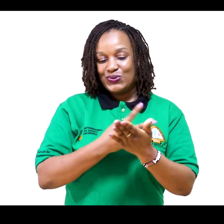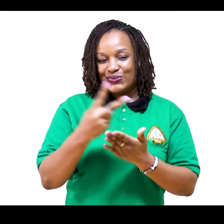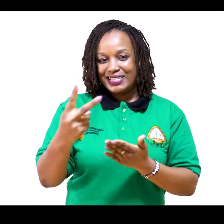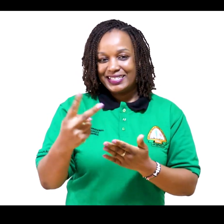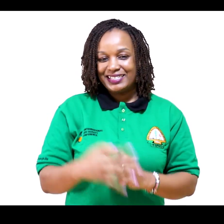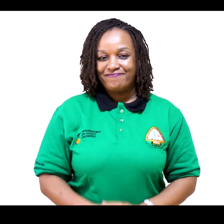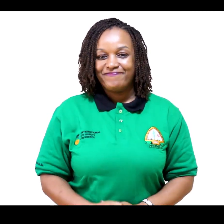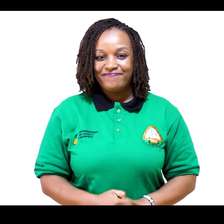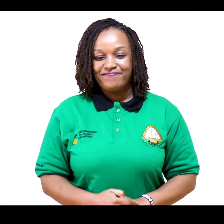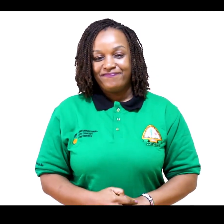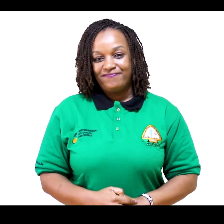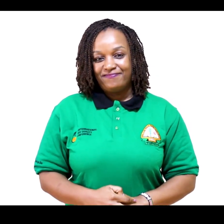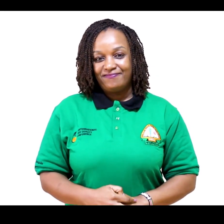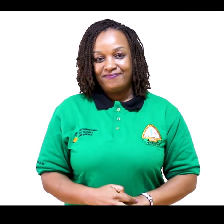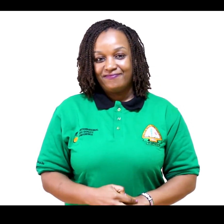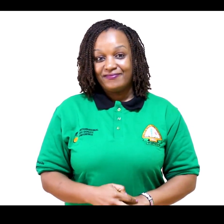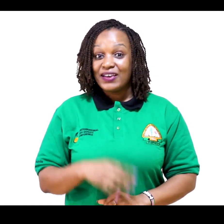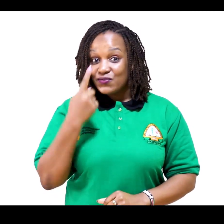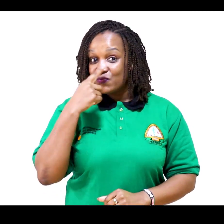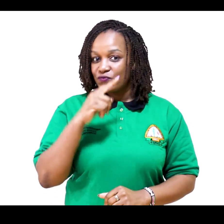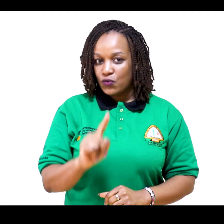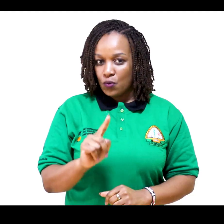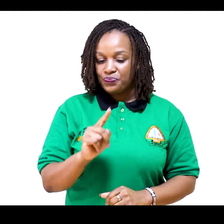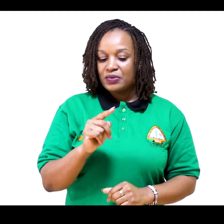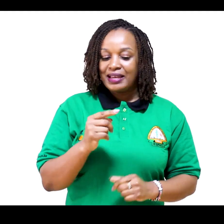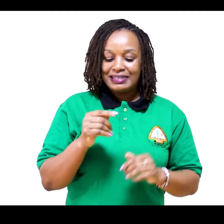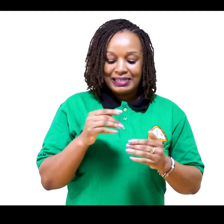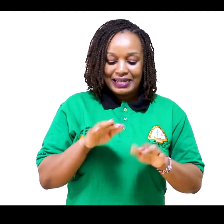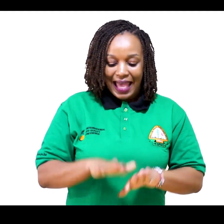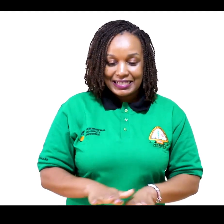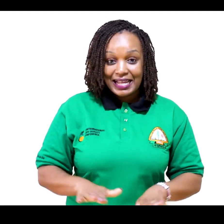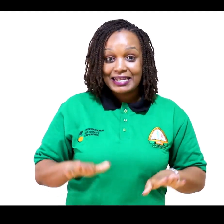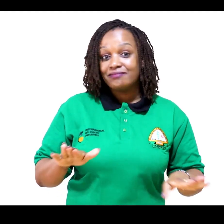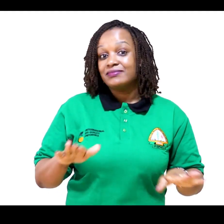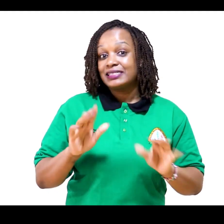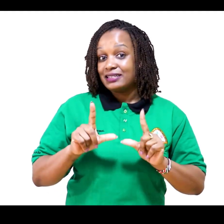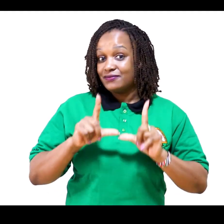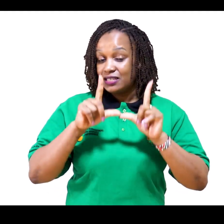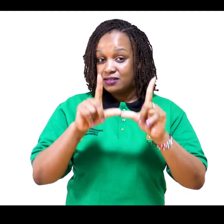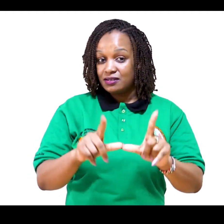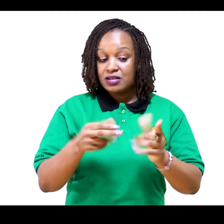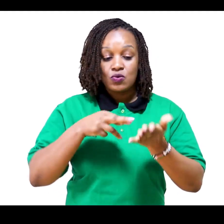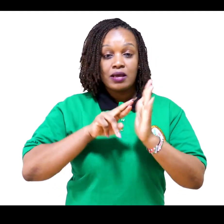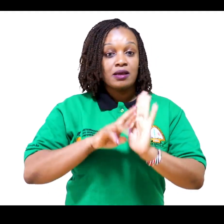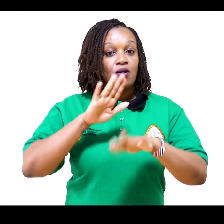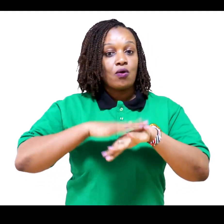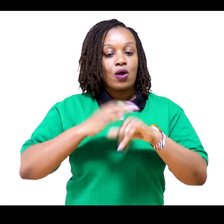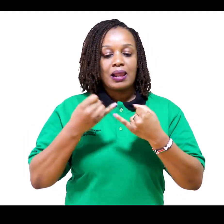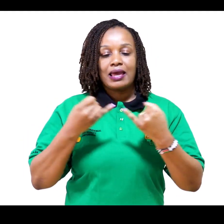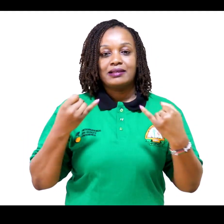wiki 2. Kwa cheti cha kitalu mahitaji ni ombi la mtandaoni,